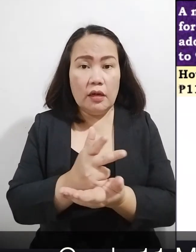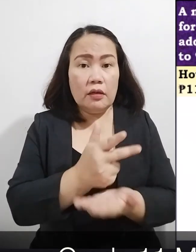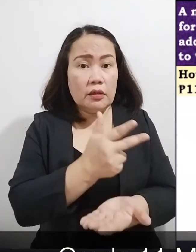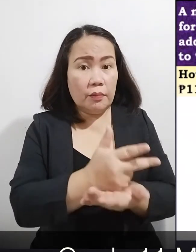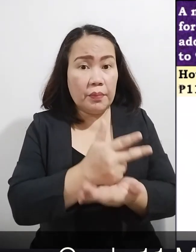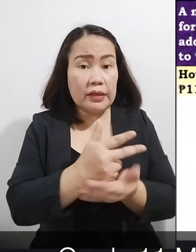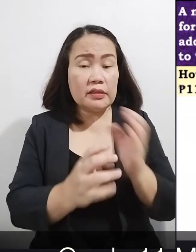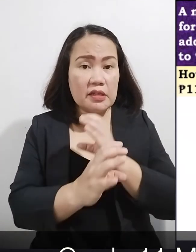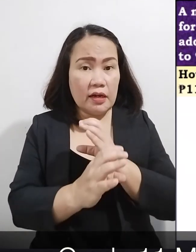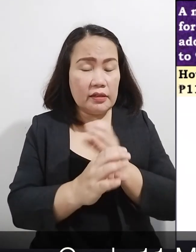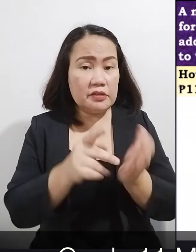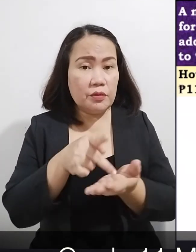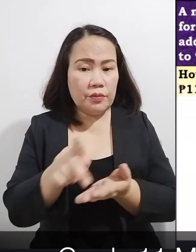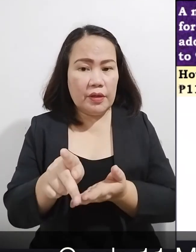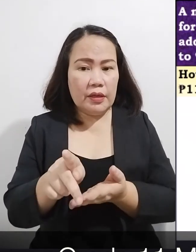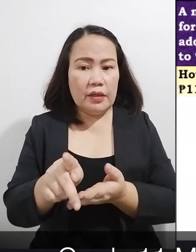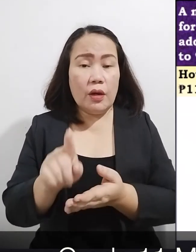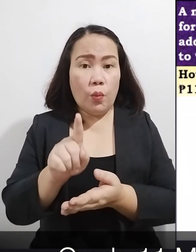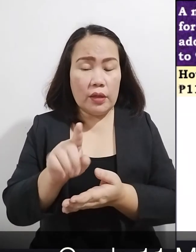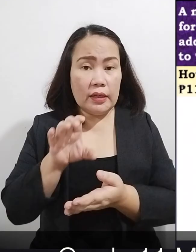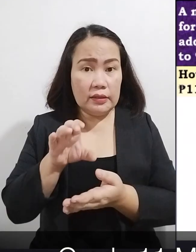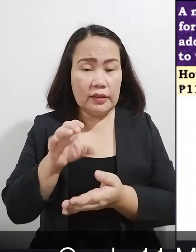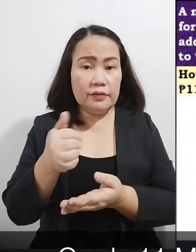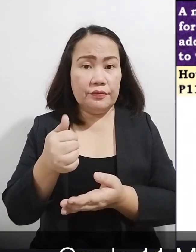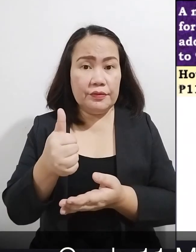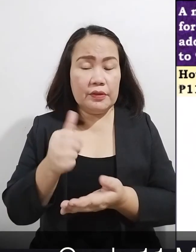ng 115 pesos.